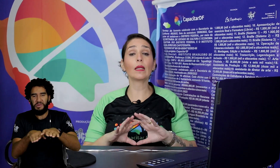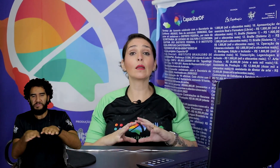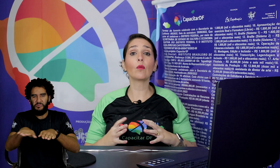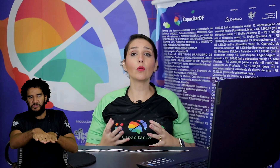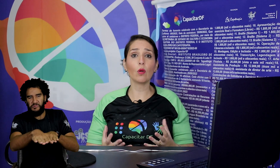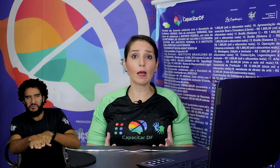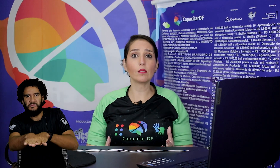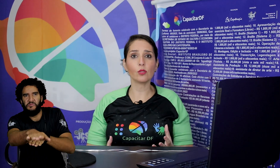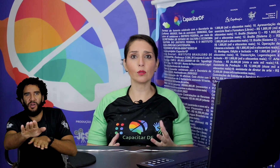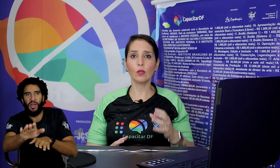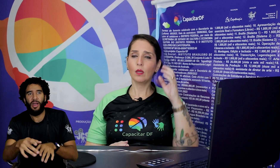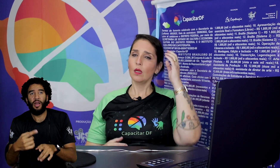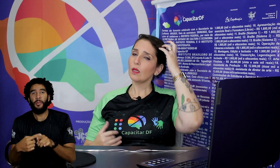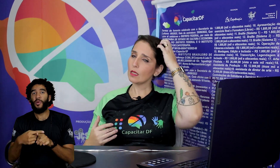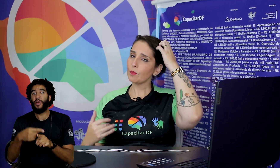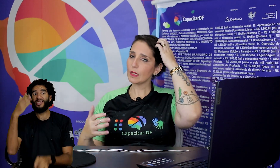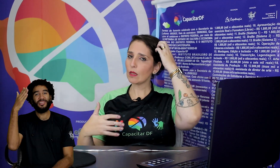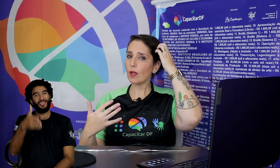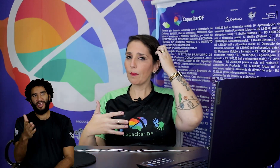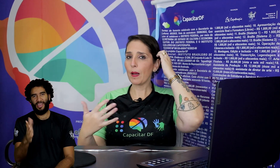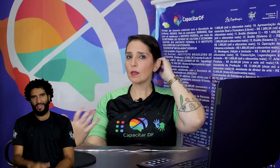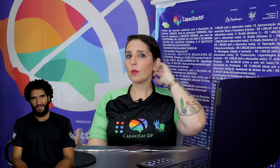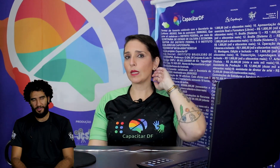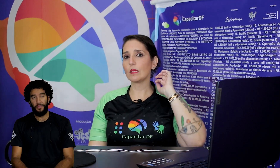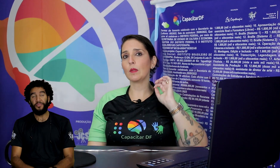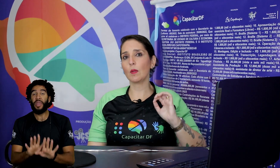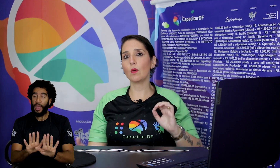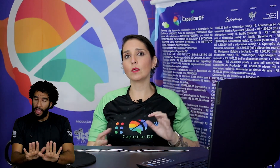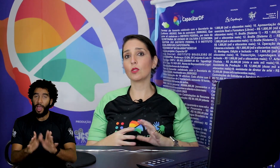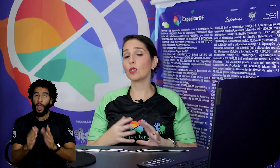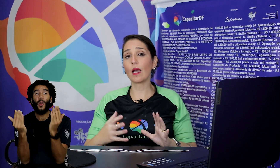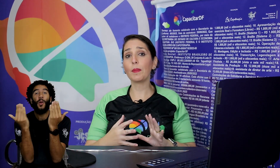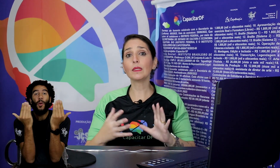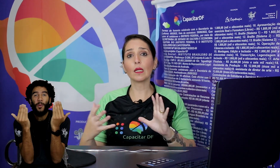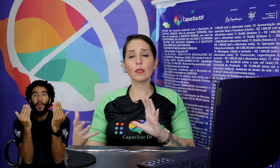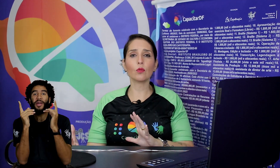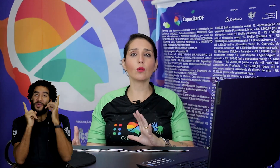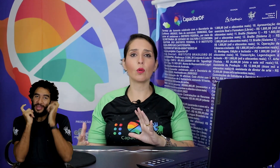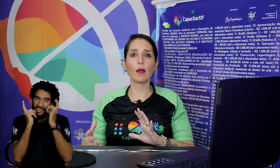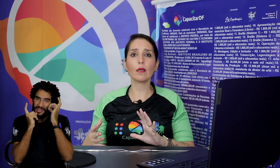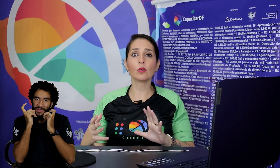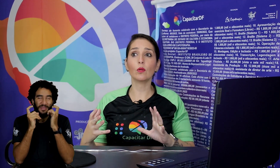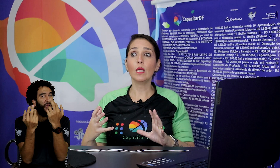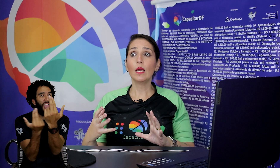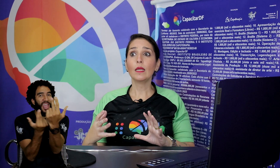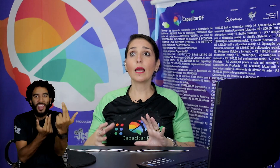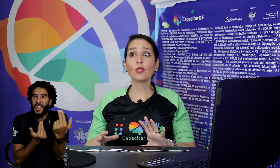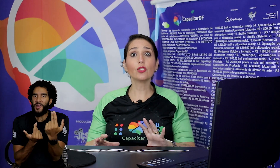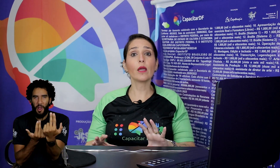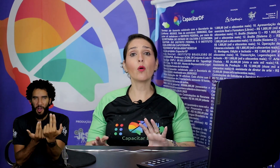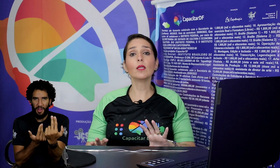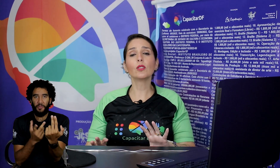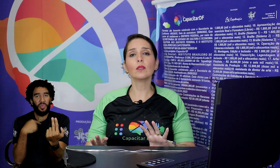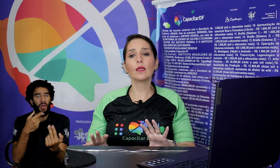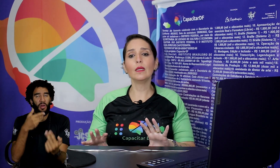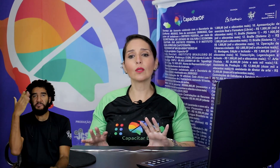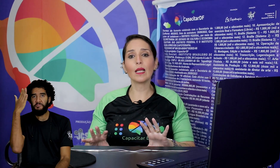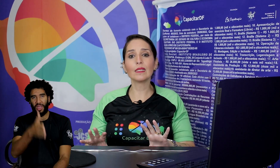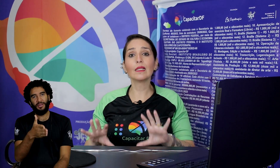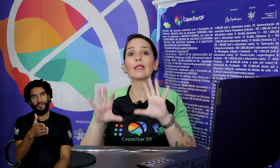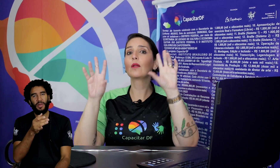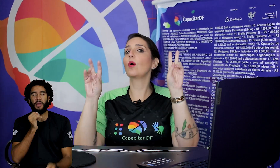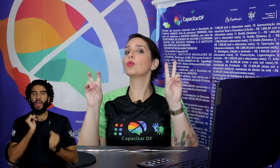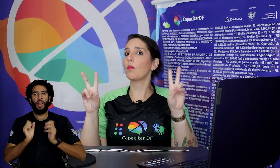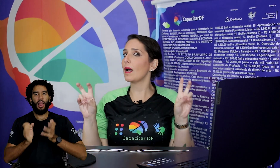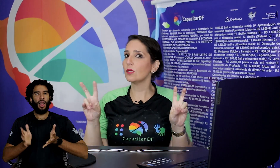porque entra no automático. E a expressão, ela passa por essa mesma coisa. A gente acaba entrando no automático e a gente realmente...